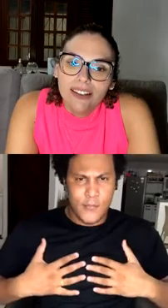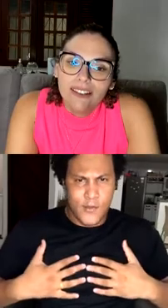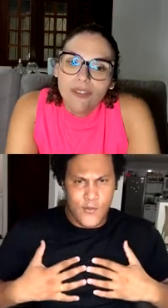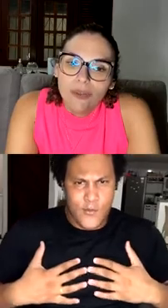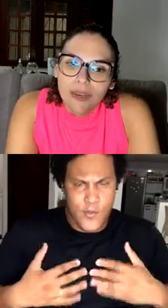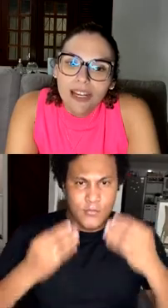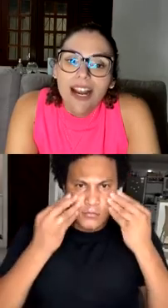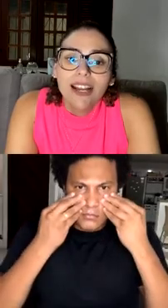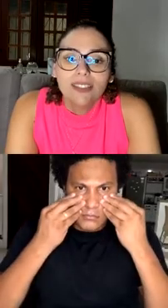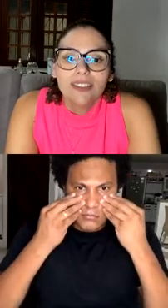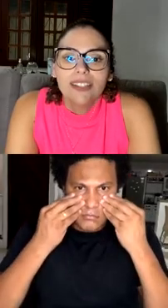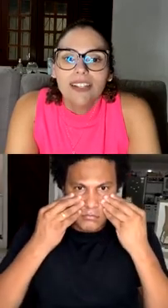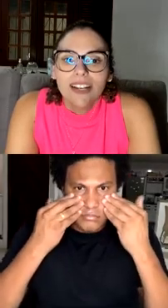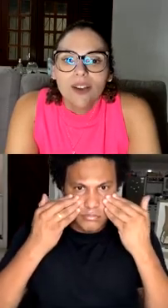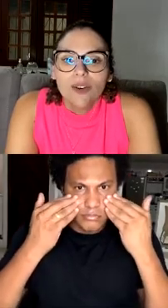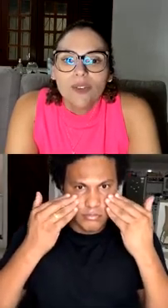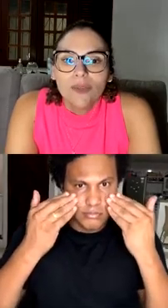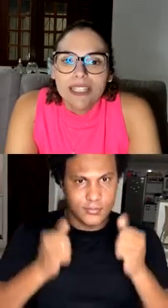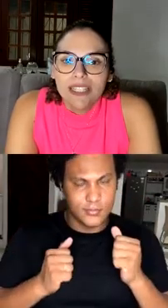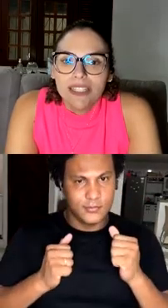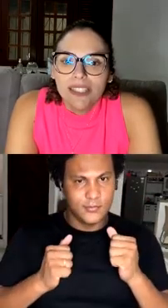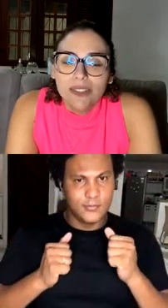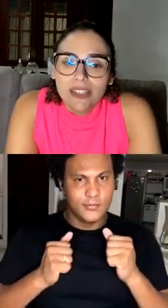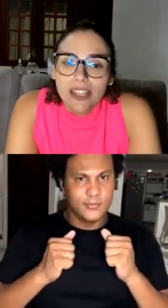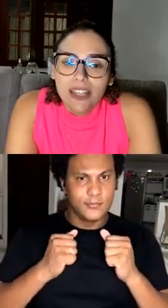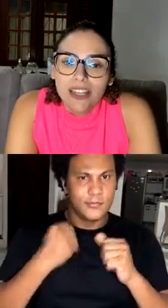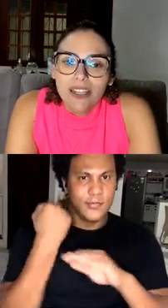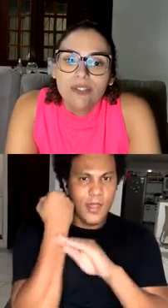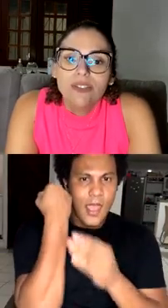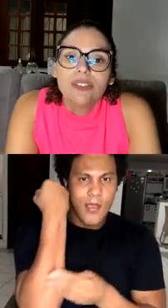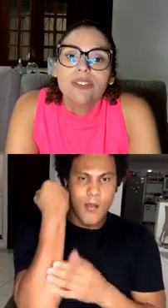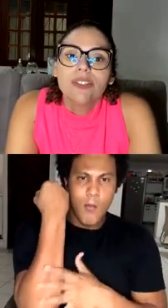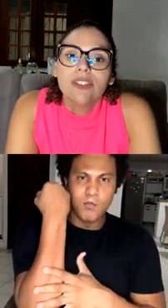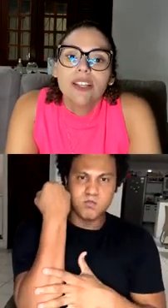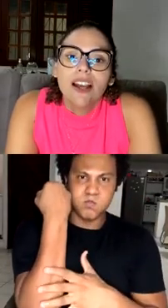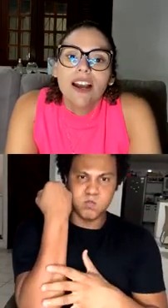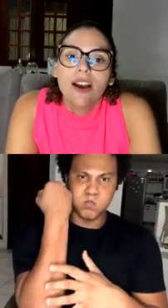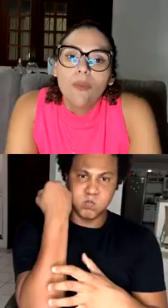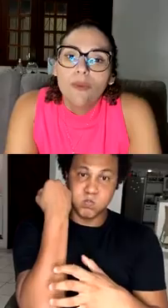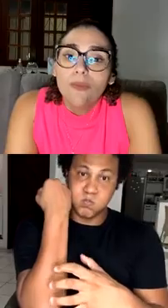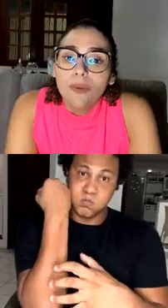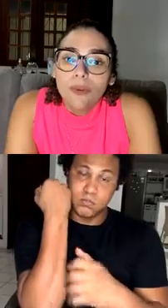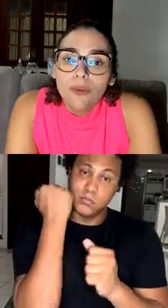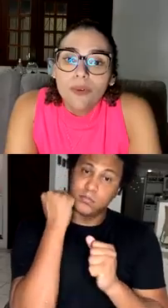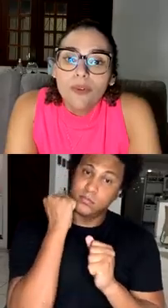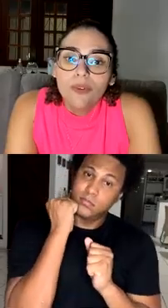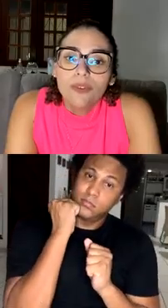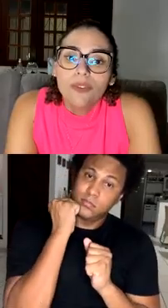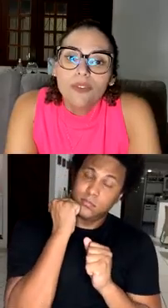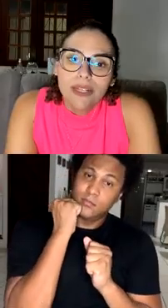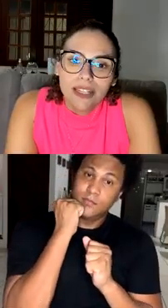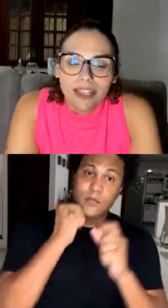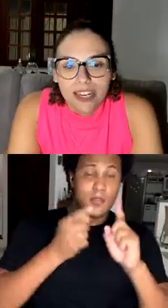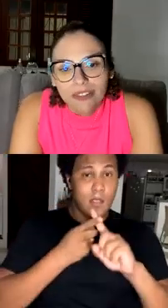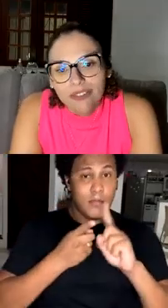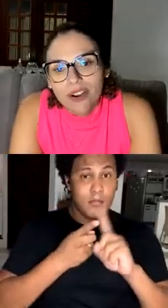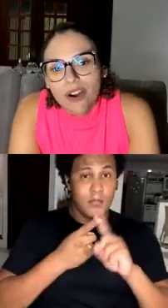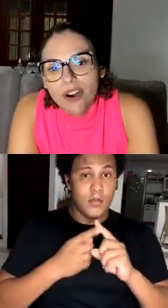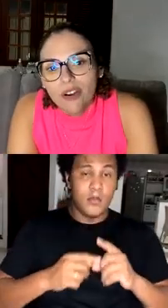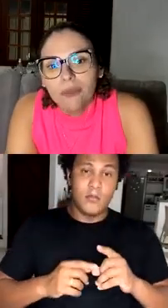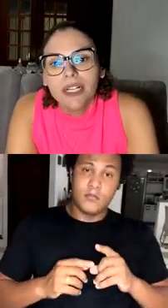né, complicado. Quando começa a crescer os seios, o bumbum, começa a